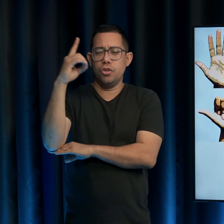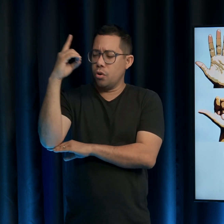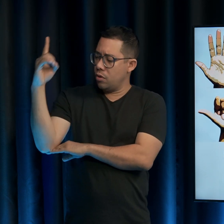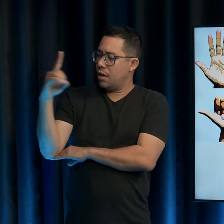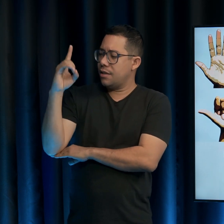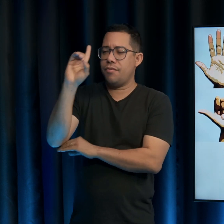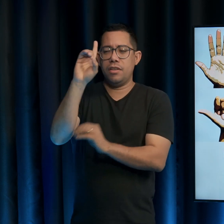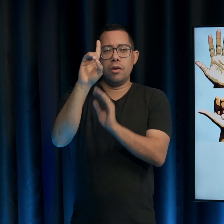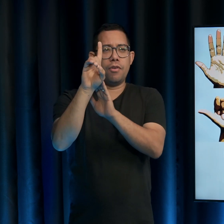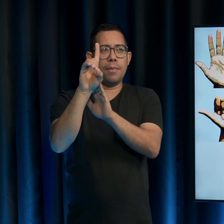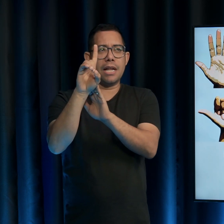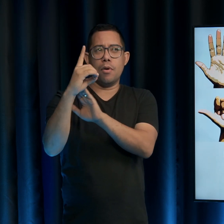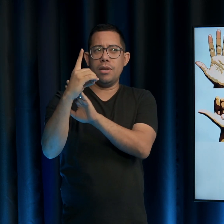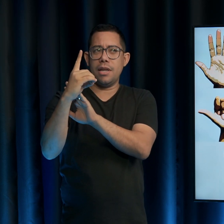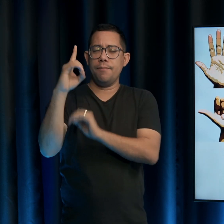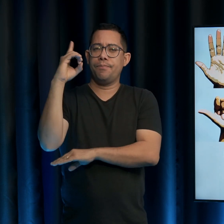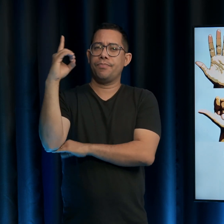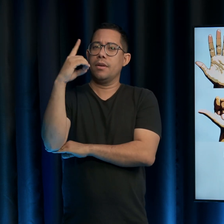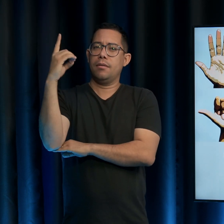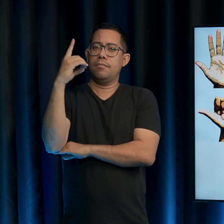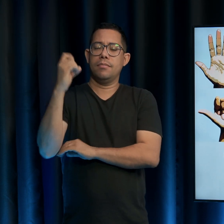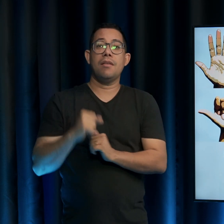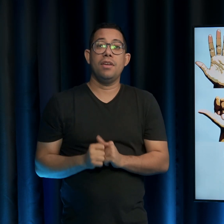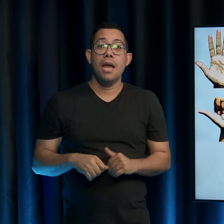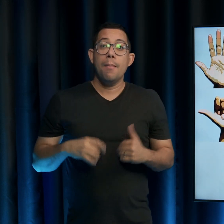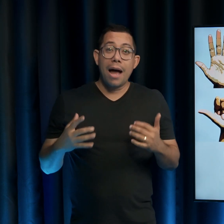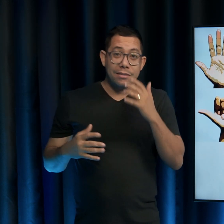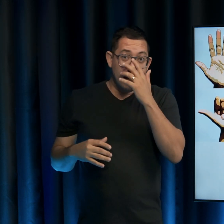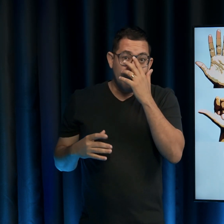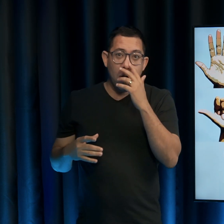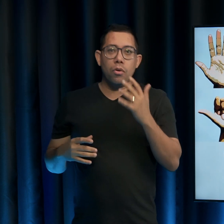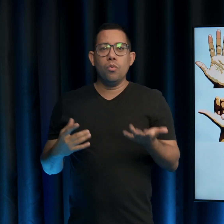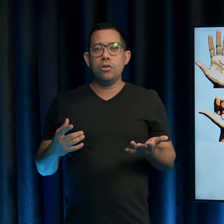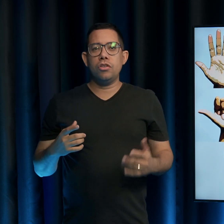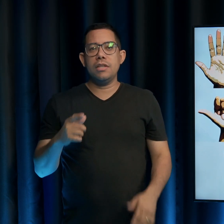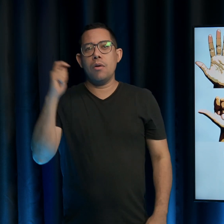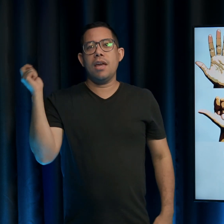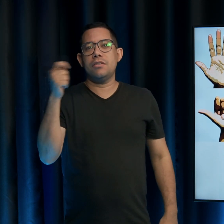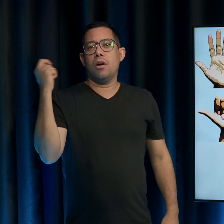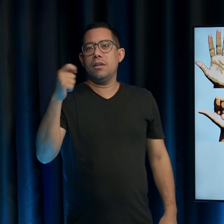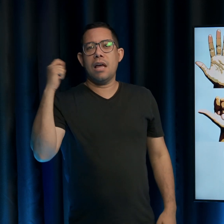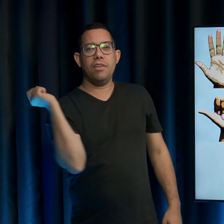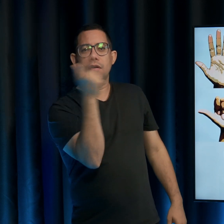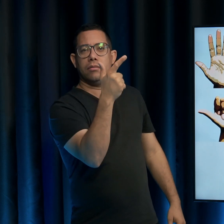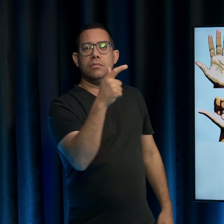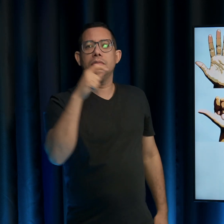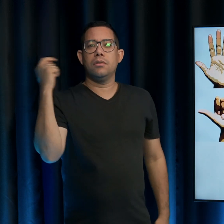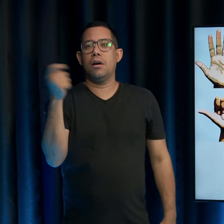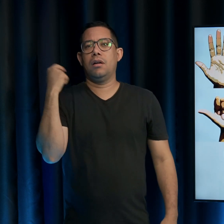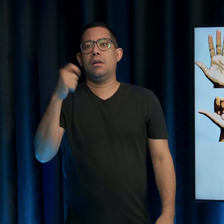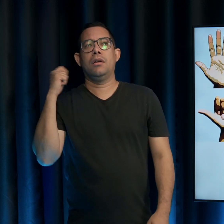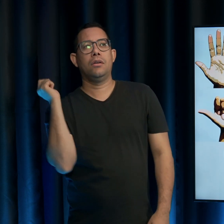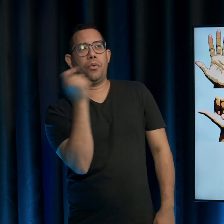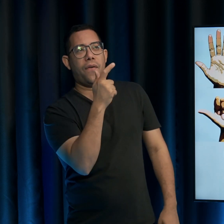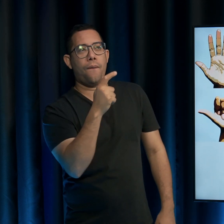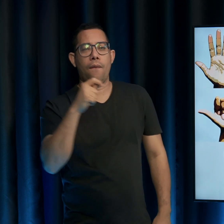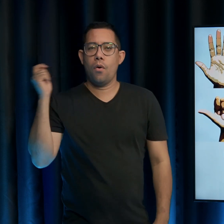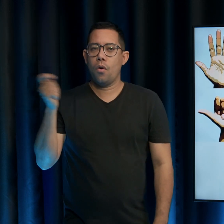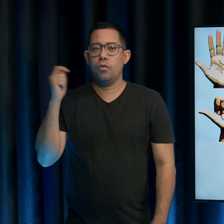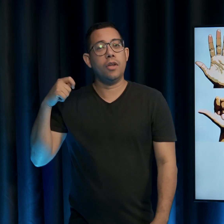girou, Davi. Então, a forma da mão em D, Davi. Mas, tem o outro sinal que é assim, ó. Davi. Ó. Não tem o